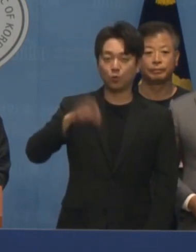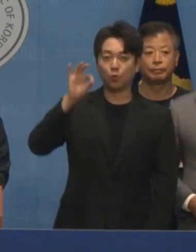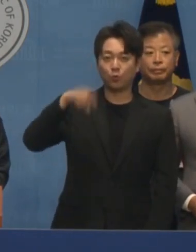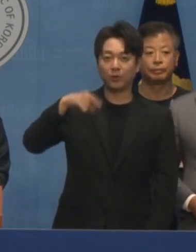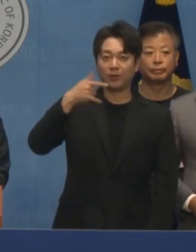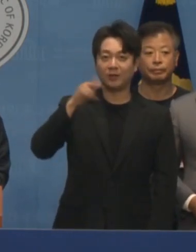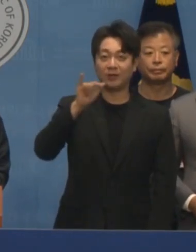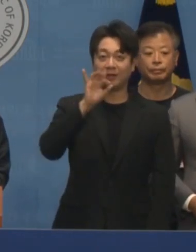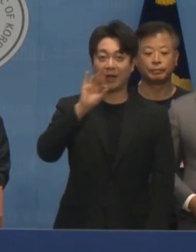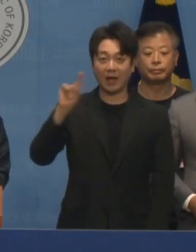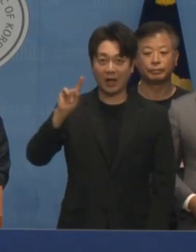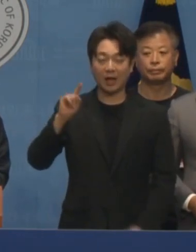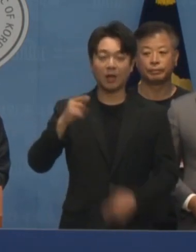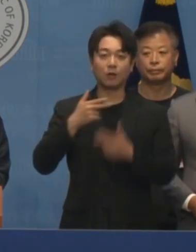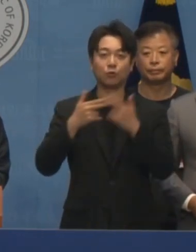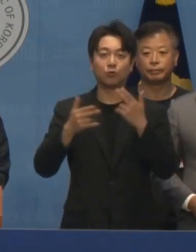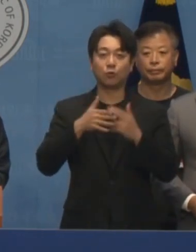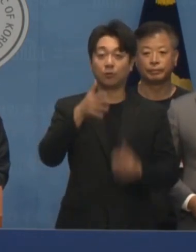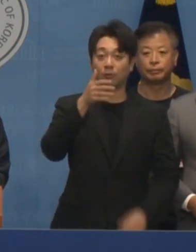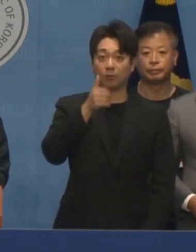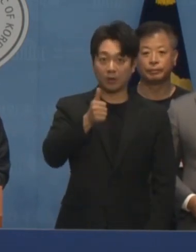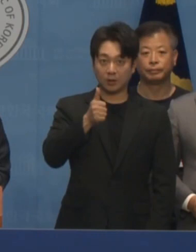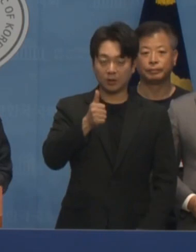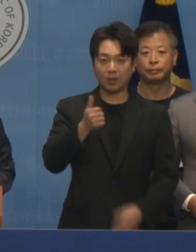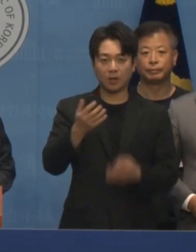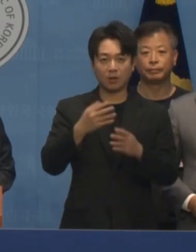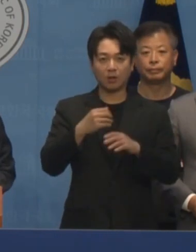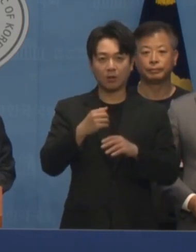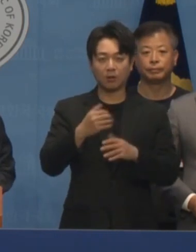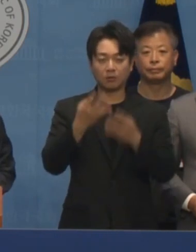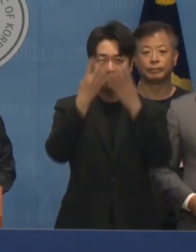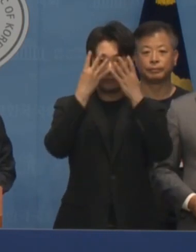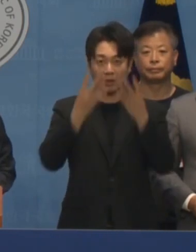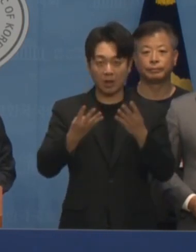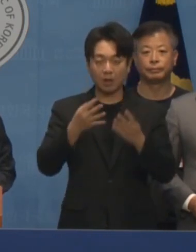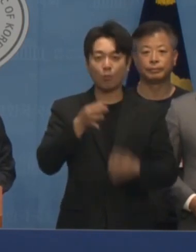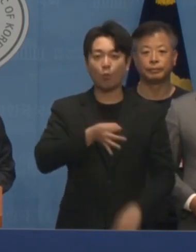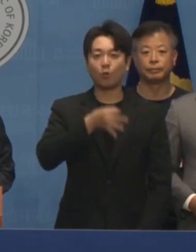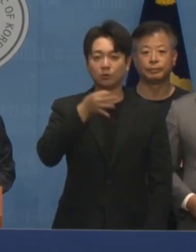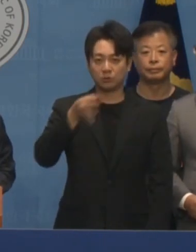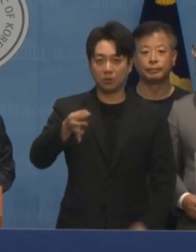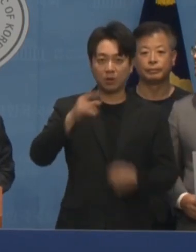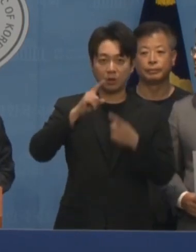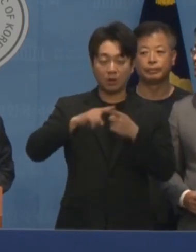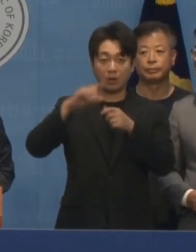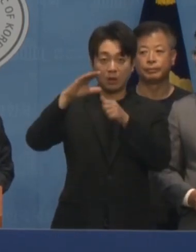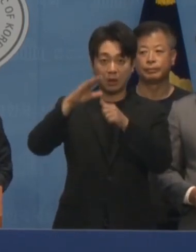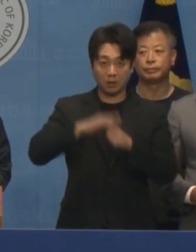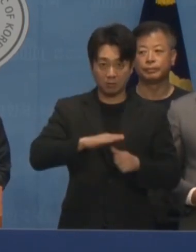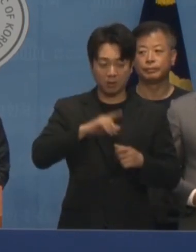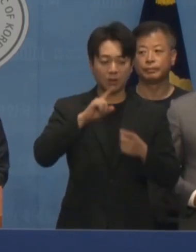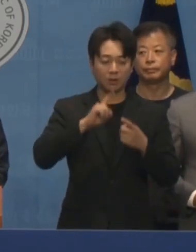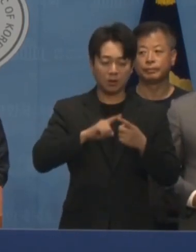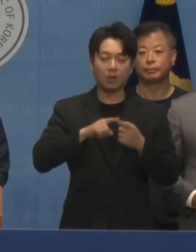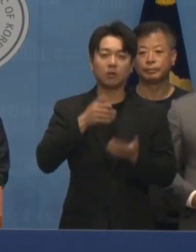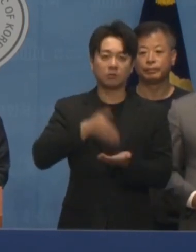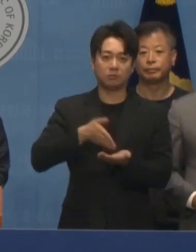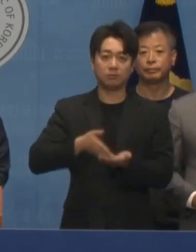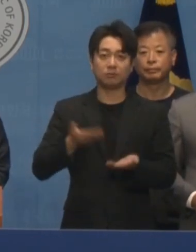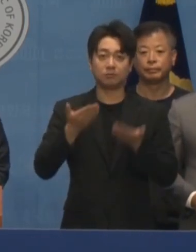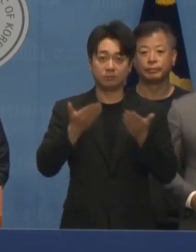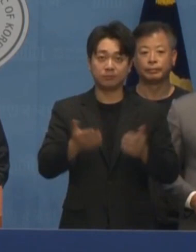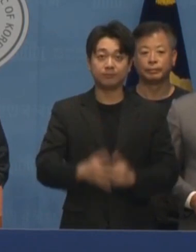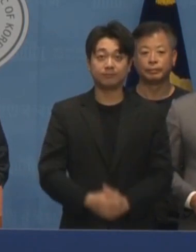회장의 보석 신청 기각 및 국회 위증죄 신속 수사를 촉구하는 기자회견을 시작하겠습니다. 안녕하십니까? 저는